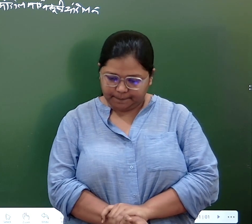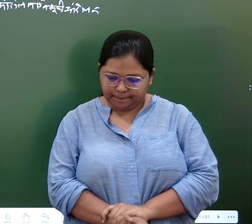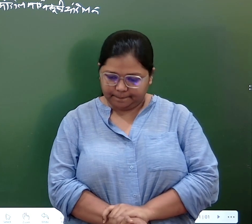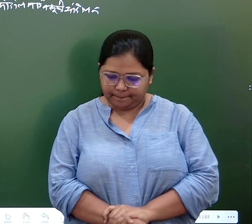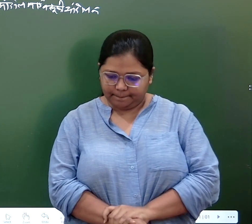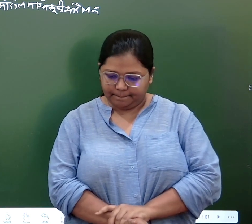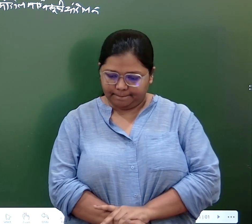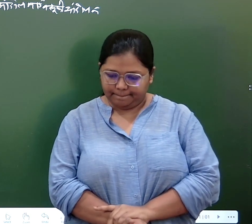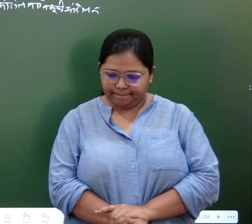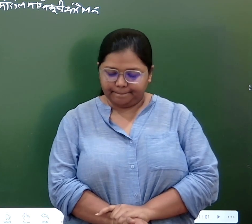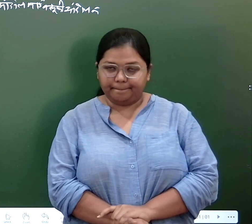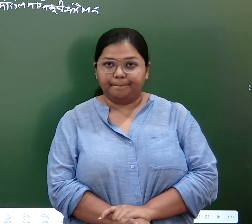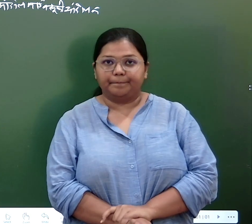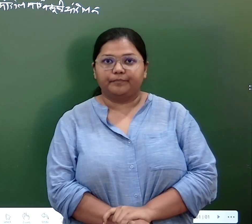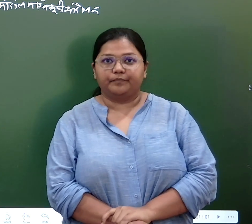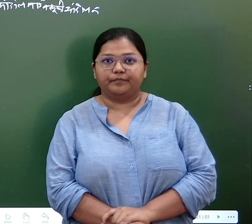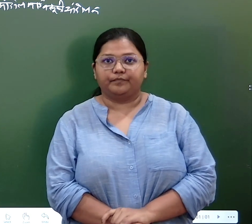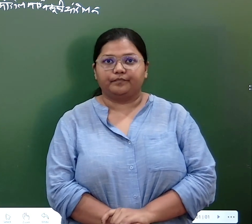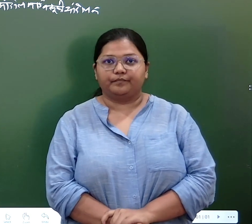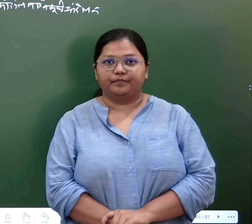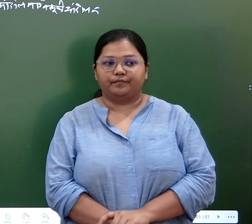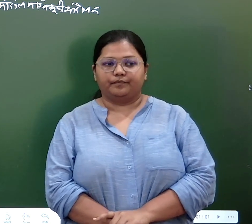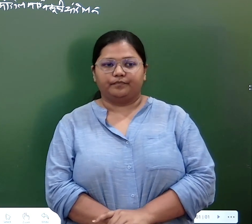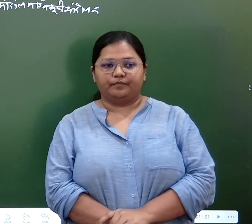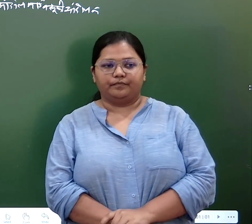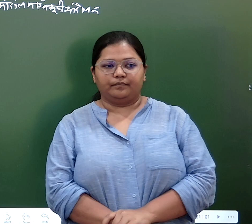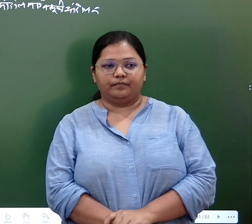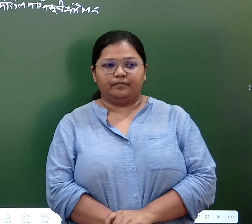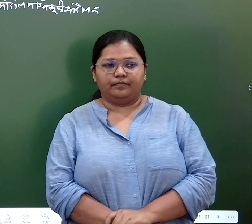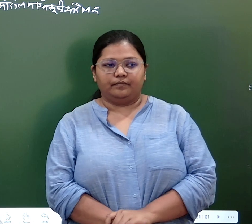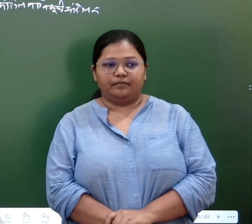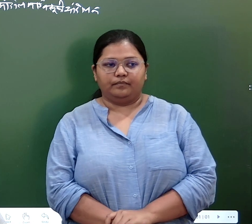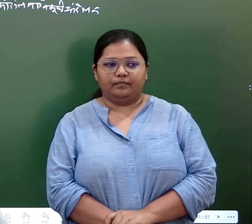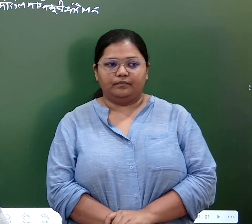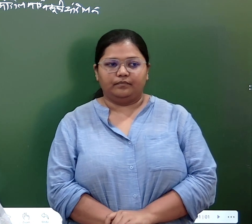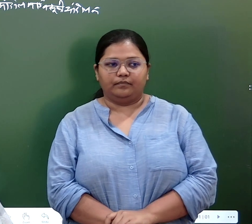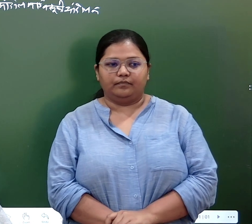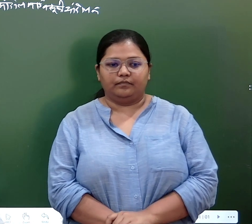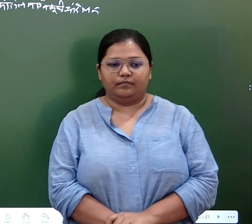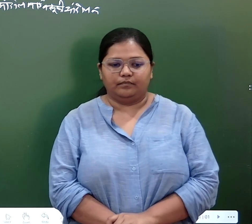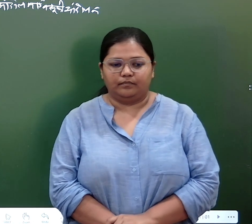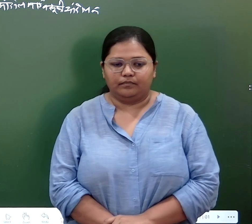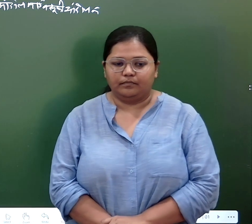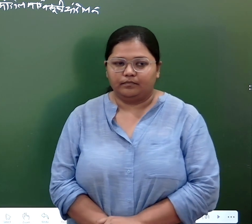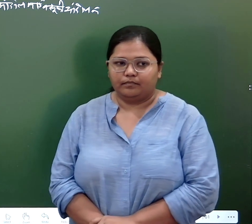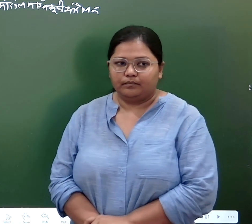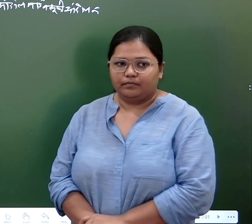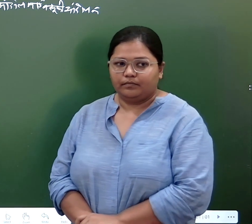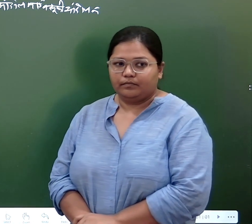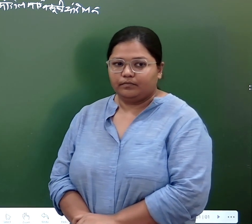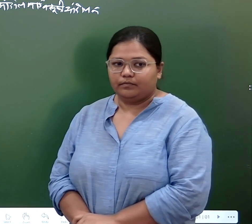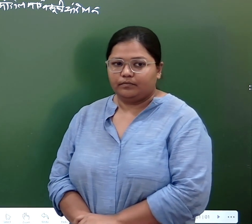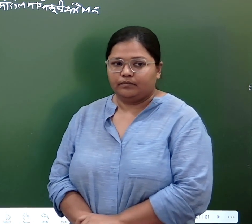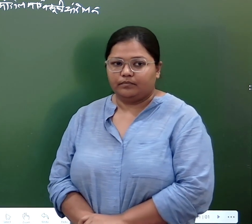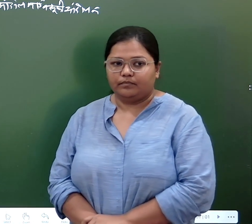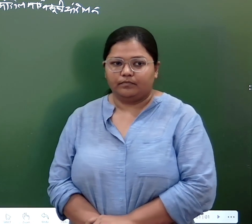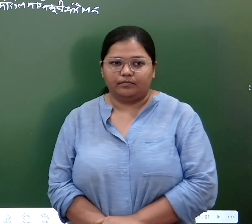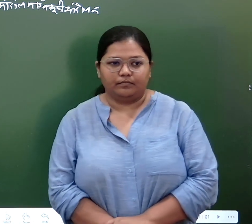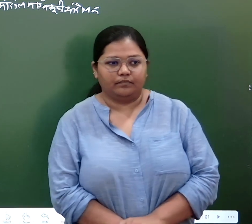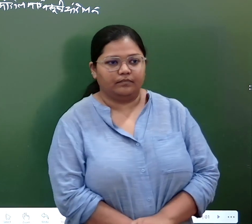पूर्व मध्यकाल में इस आंदोलन को व्यापक रूप से विस्तार करने का श्रेय किसको जाता